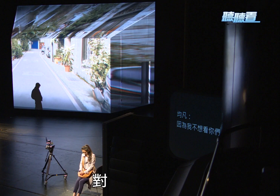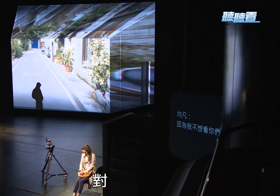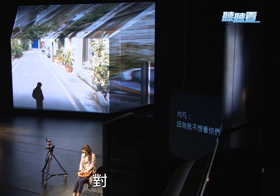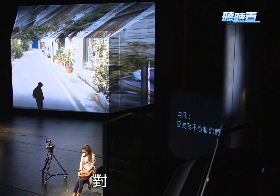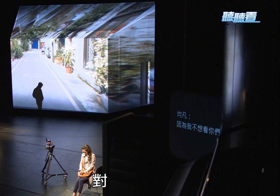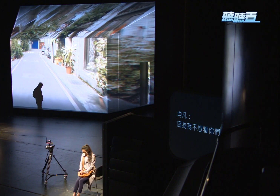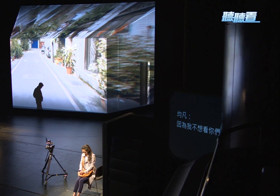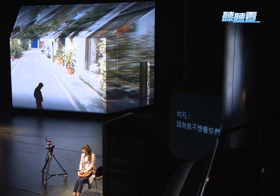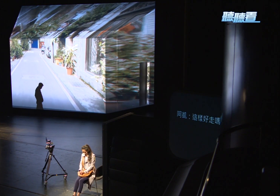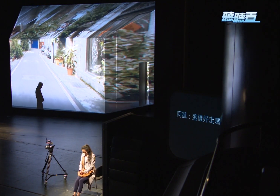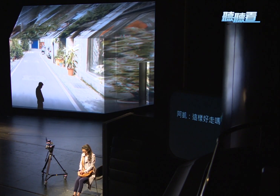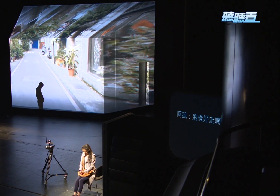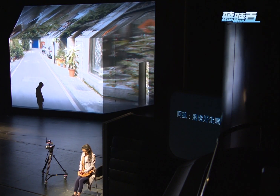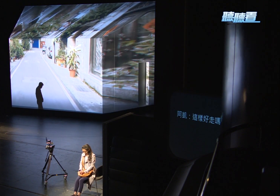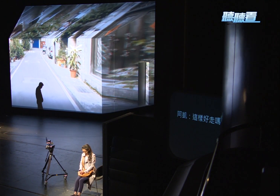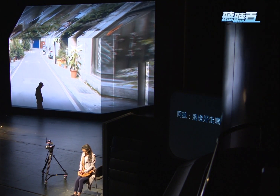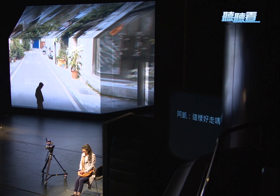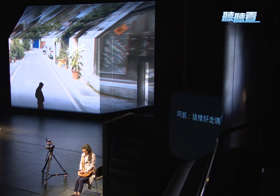对。